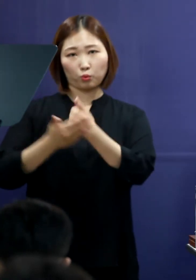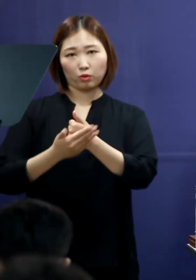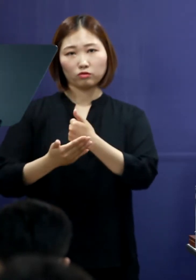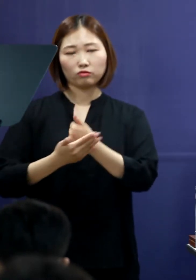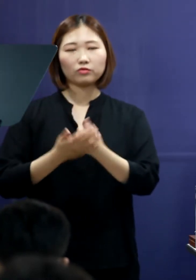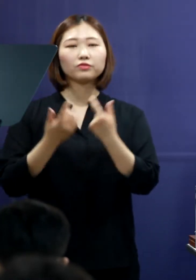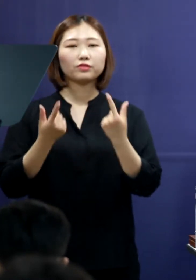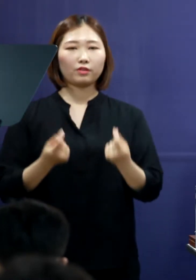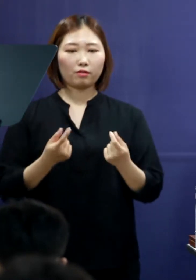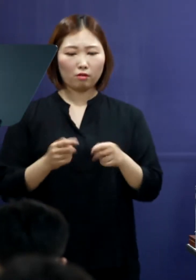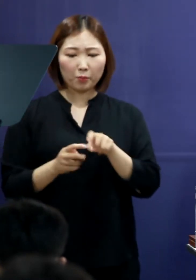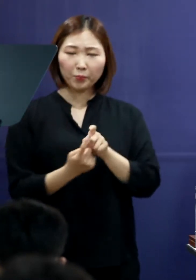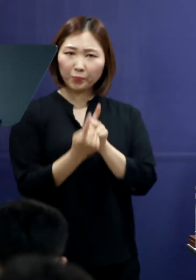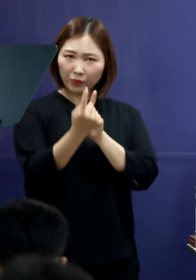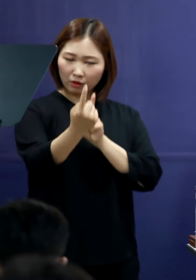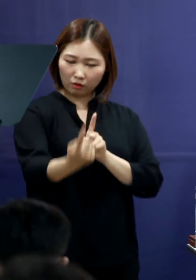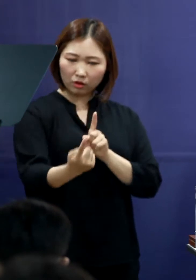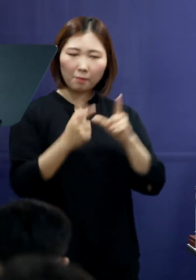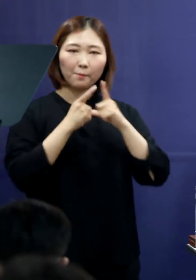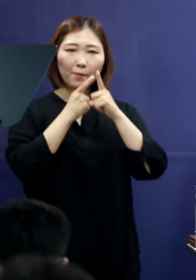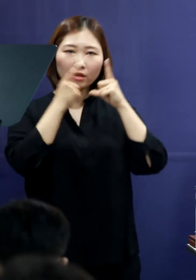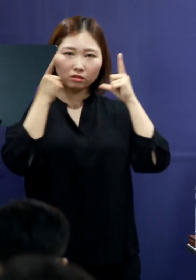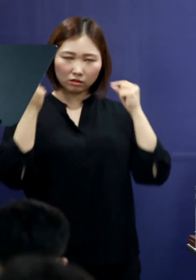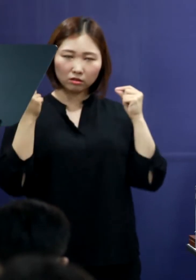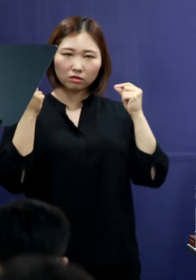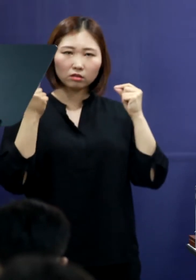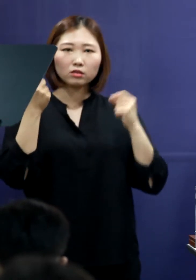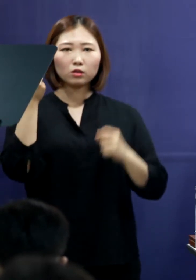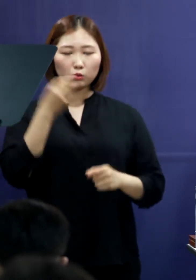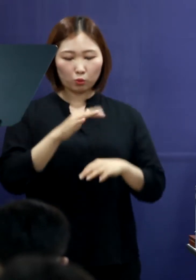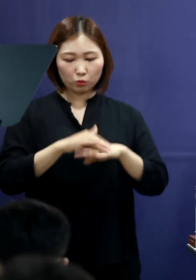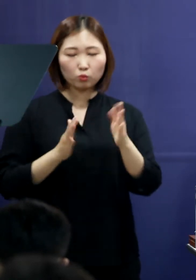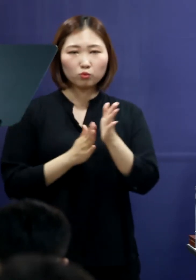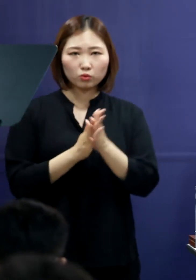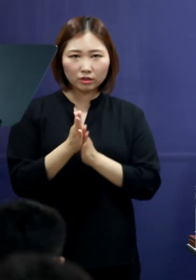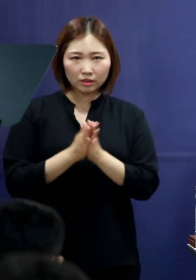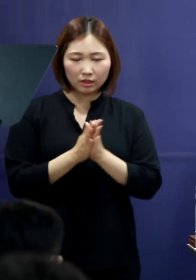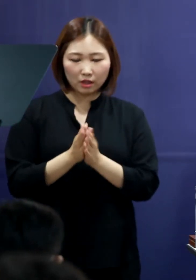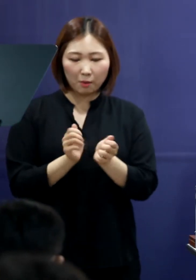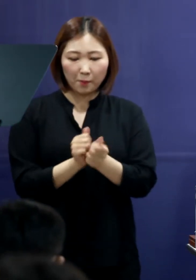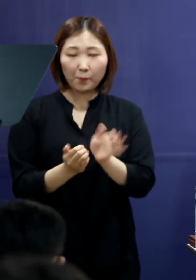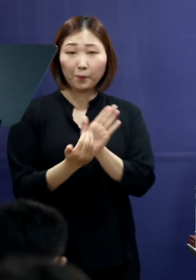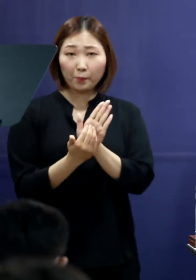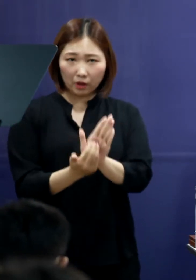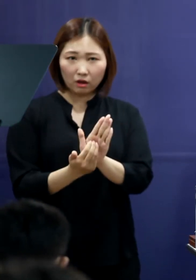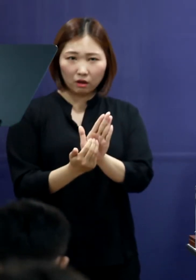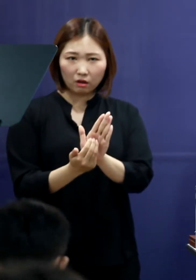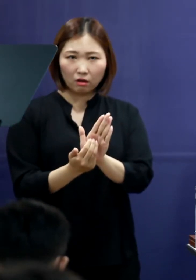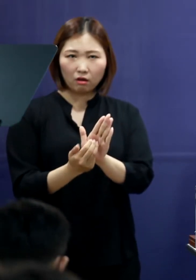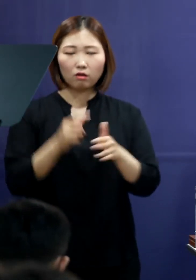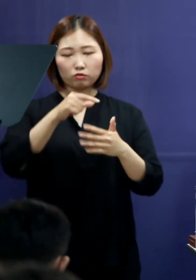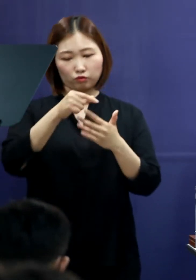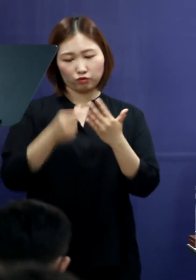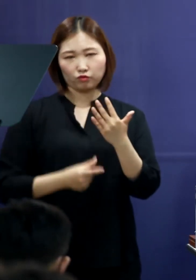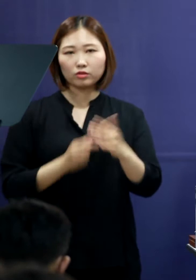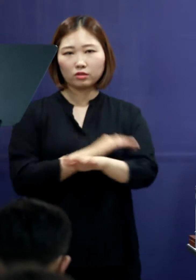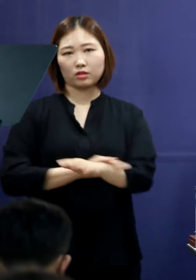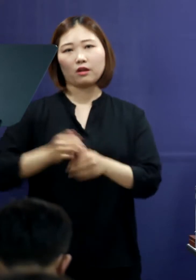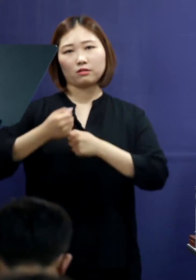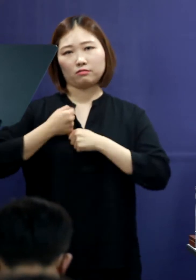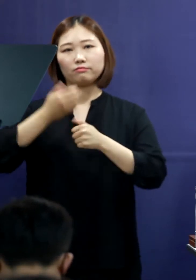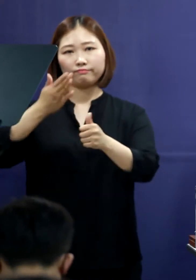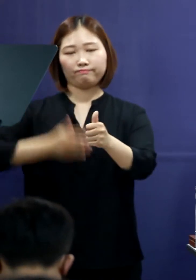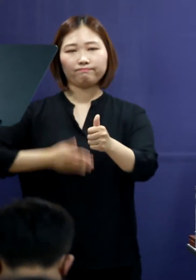것처럼 거리두기라든지 마스크 착용, 손 씻기 등 방역 수칙을 계속 준수해